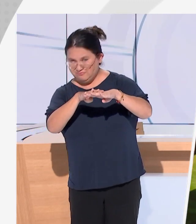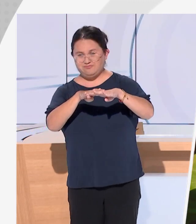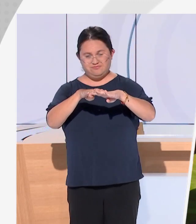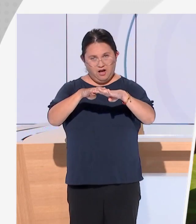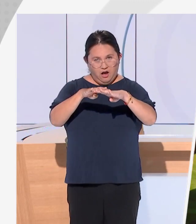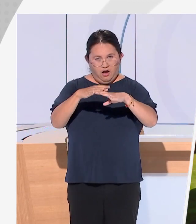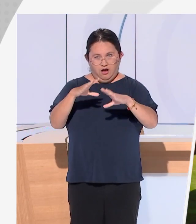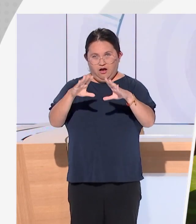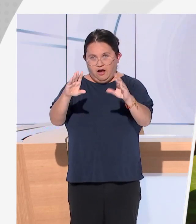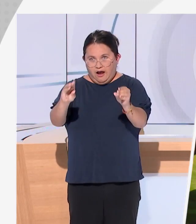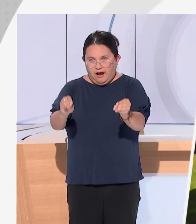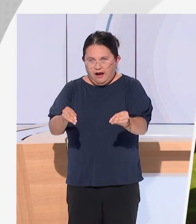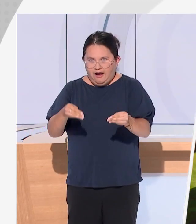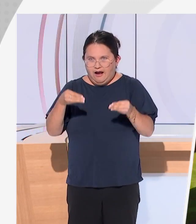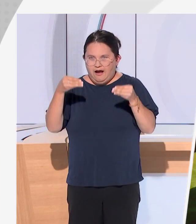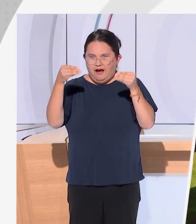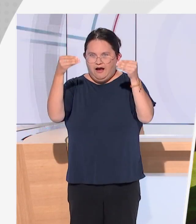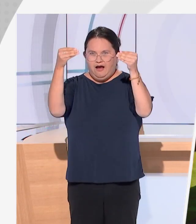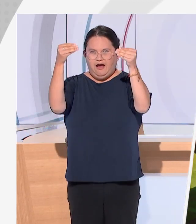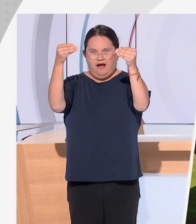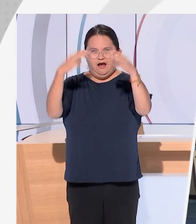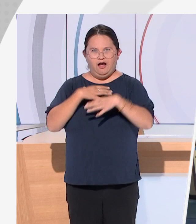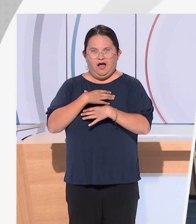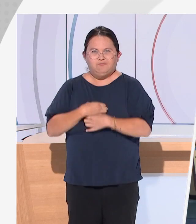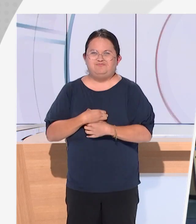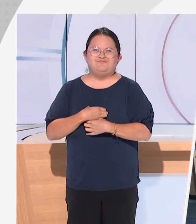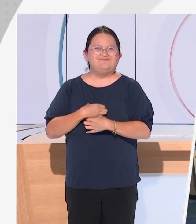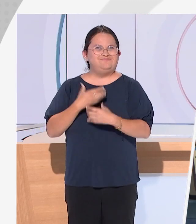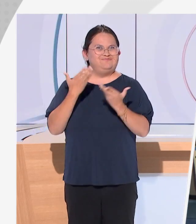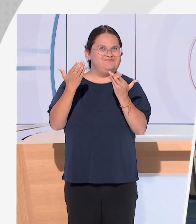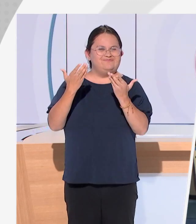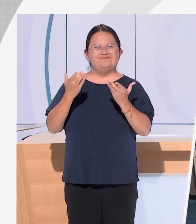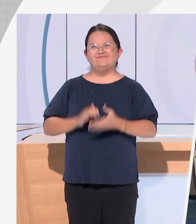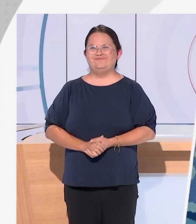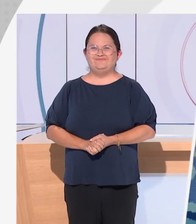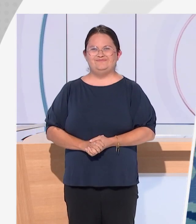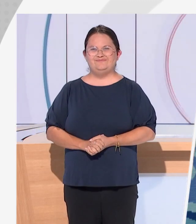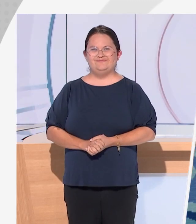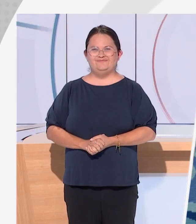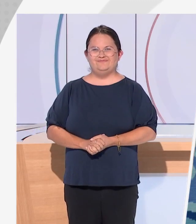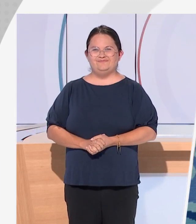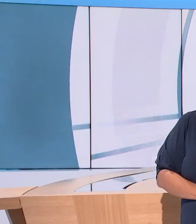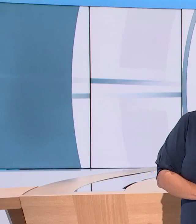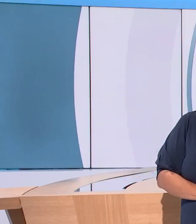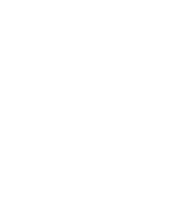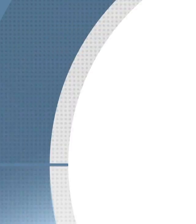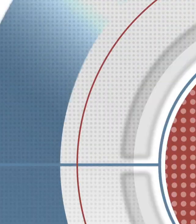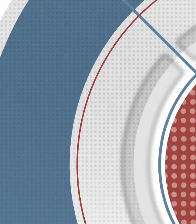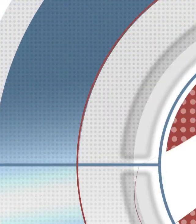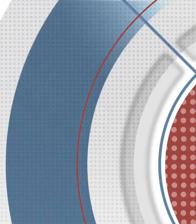le résultat. Donc c'est un grand moment d'angoisse. Oui, parce que les gens ne verront pas bien à ce moment-là comment ça va se...